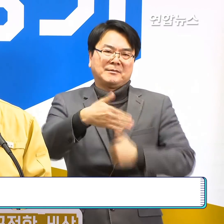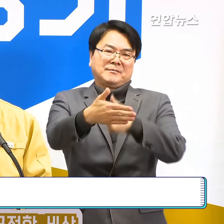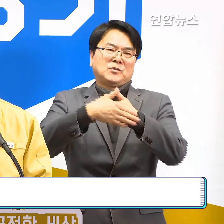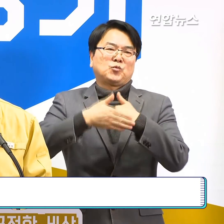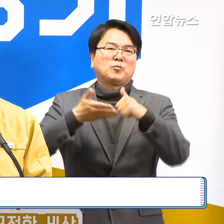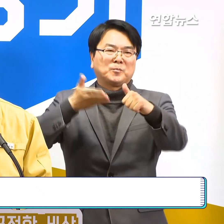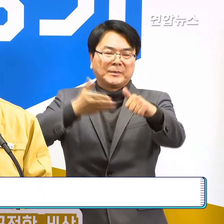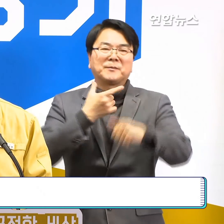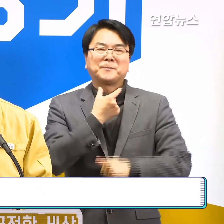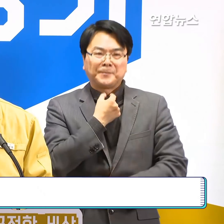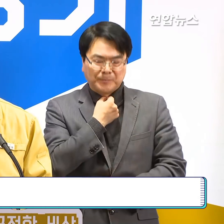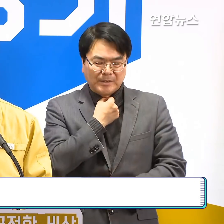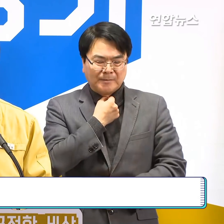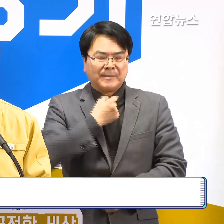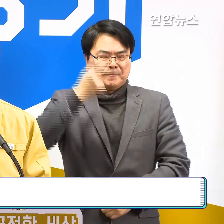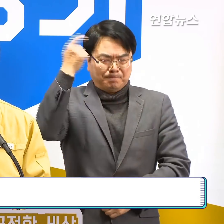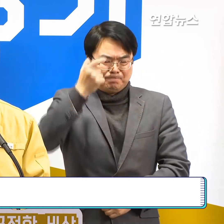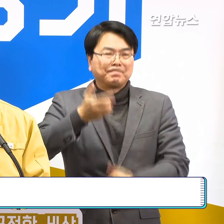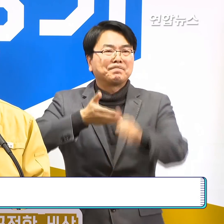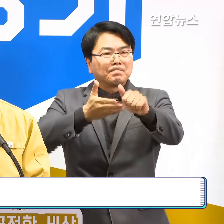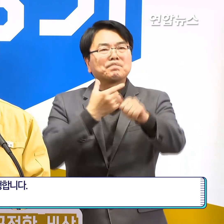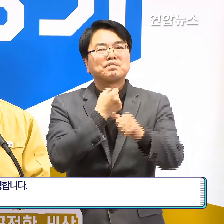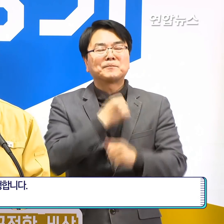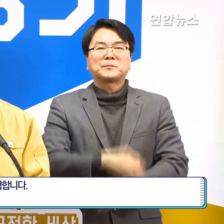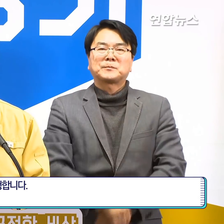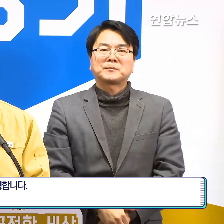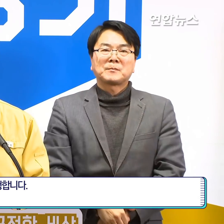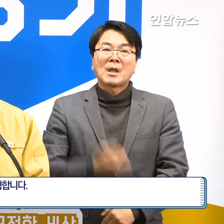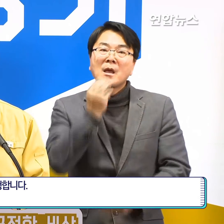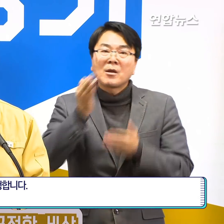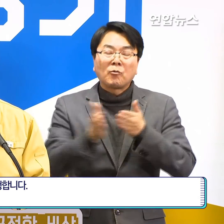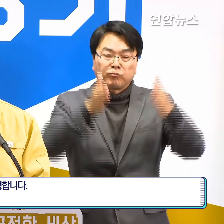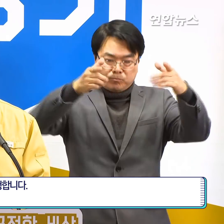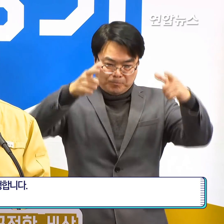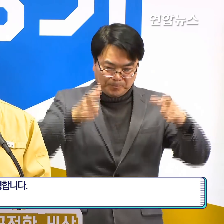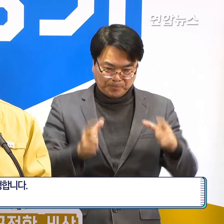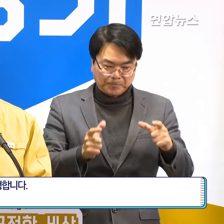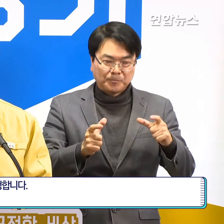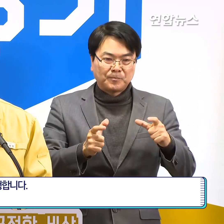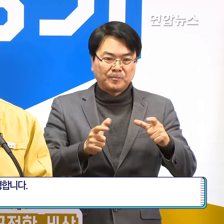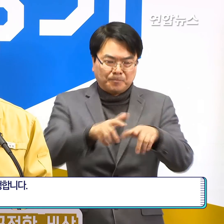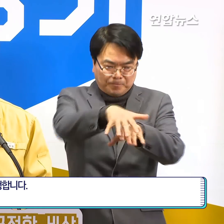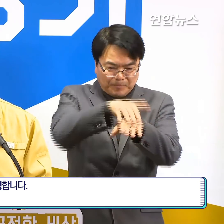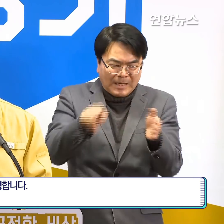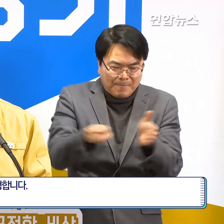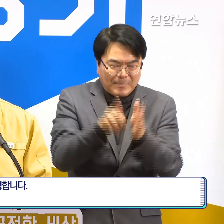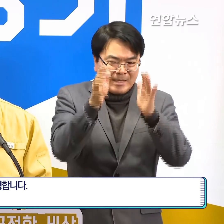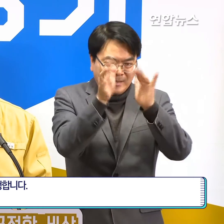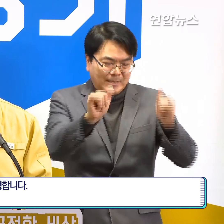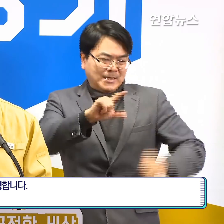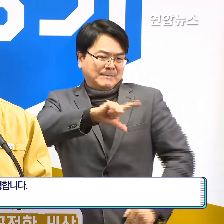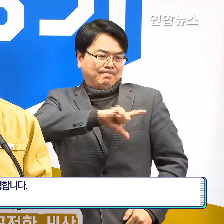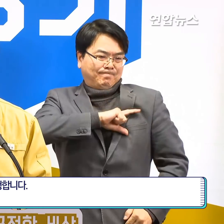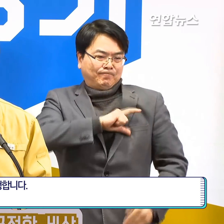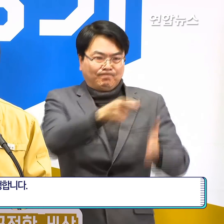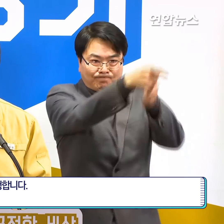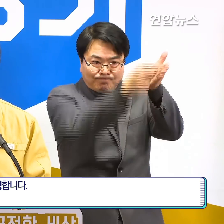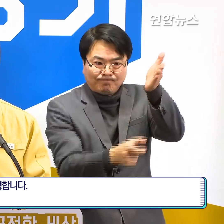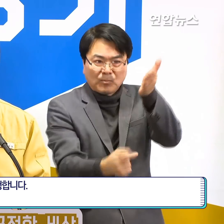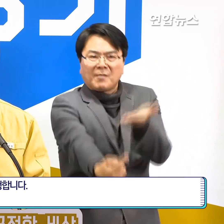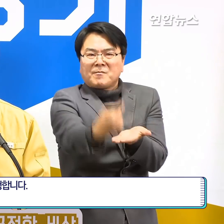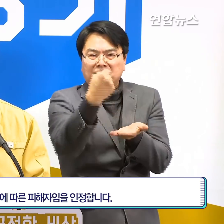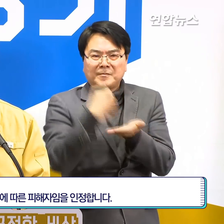다시 한번 강력하게 촉구합니다. 경기도 내에 신도 명단 제공을 강력하게